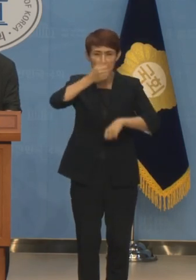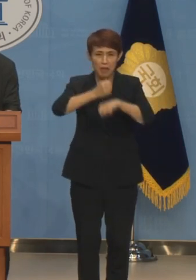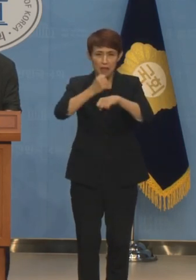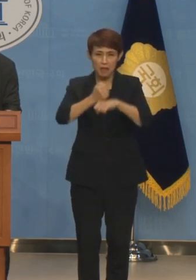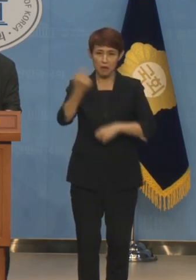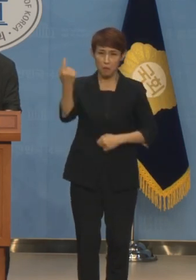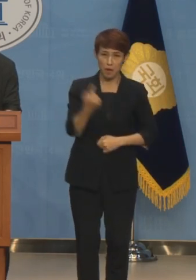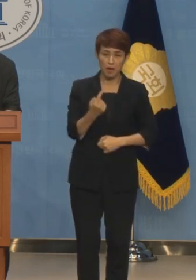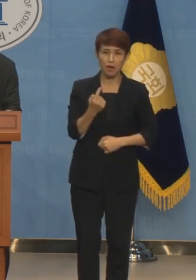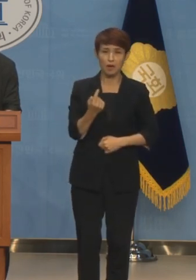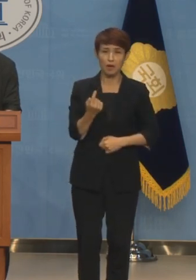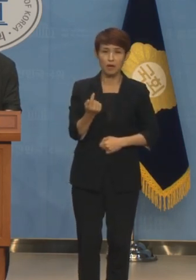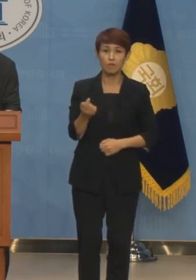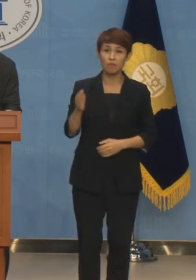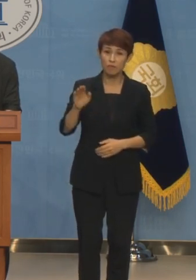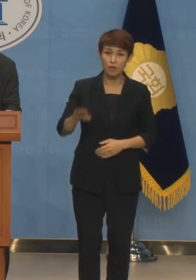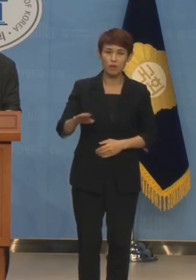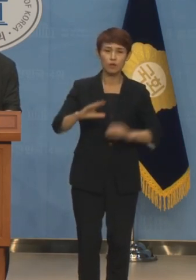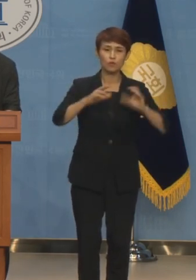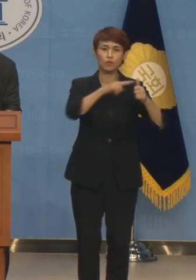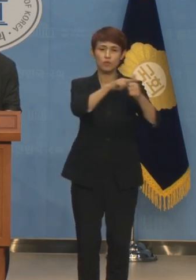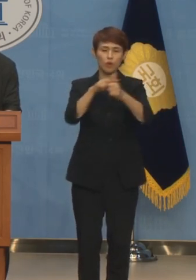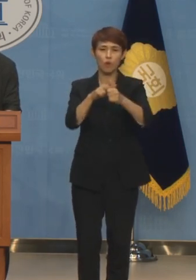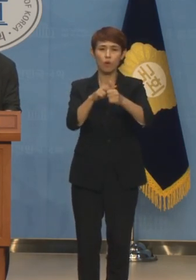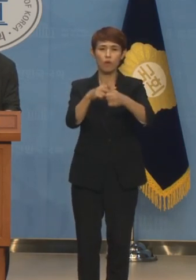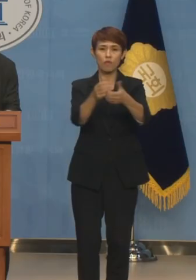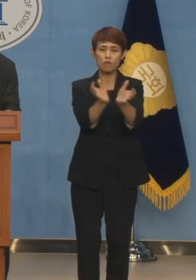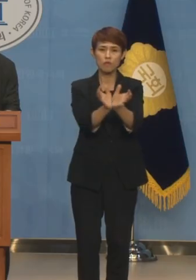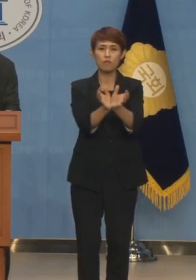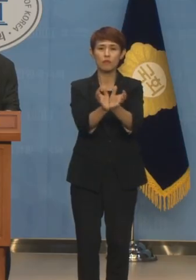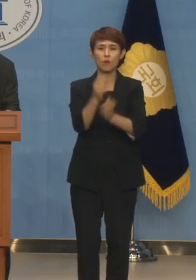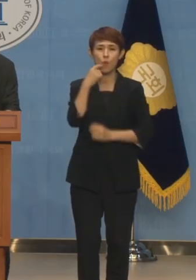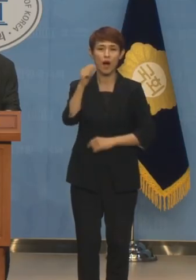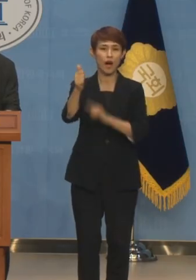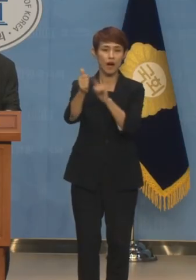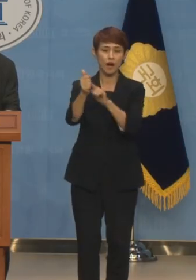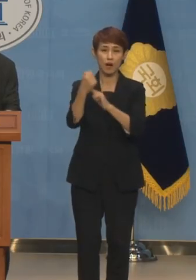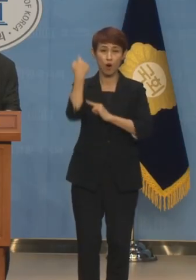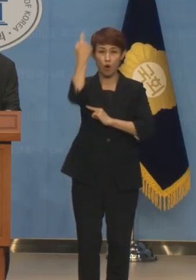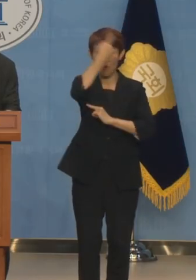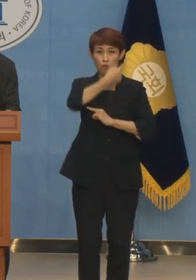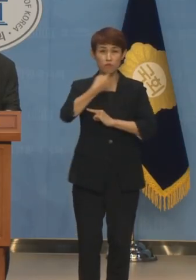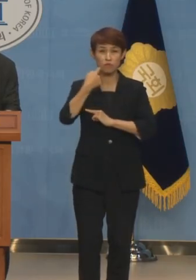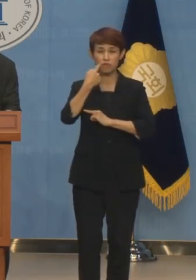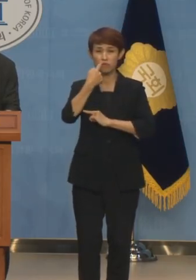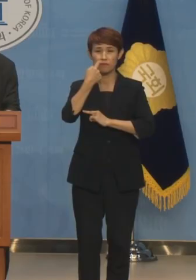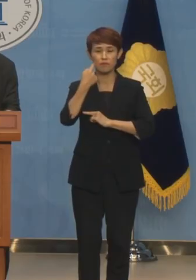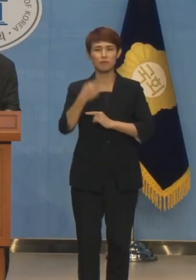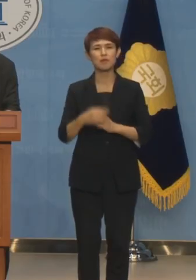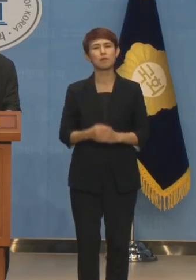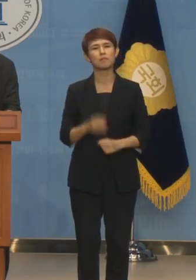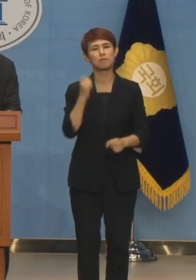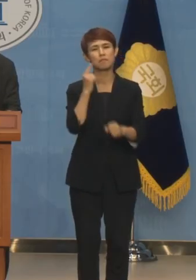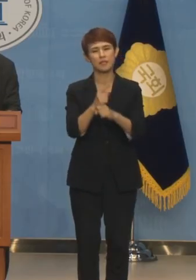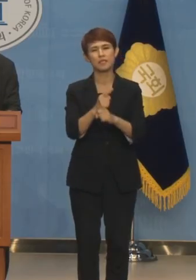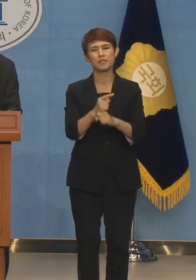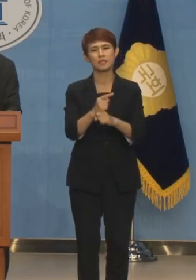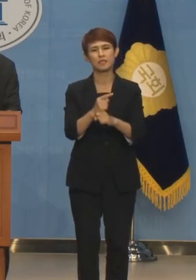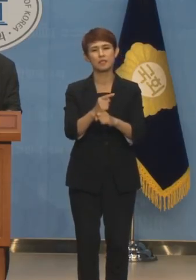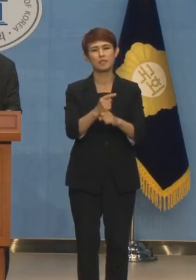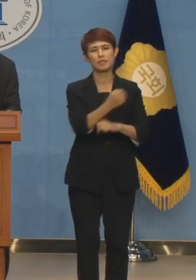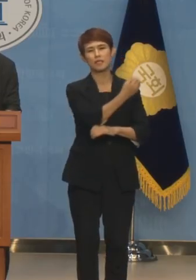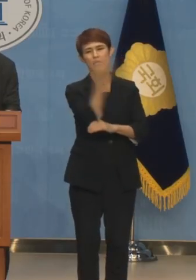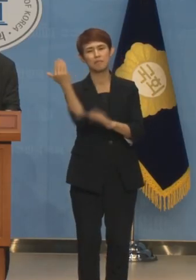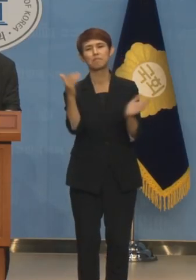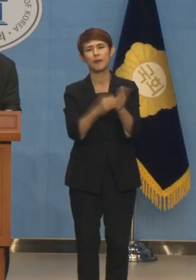본인의 노력과는 달리 국정원 대공간부 출신 황인수 씨의 사진은 이미 수많은 언론에